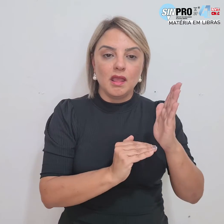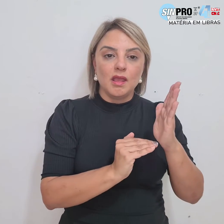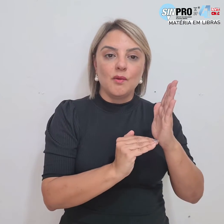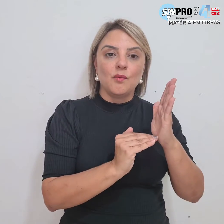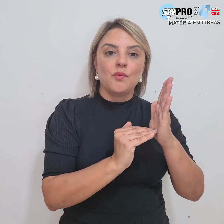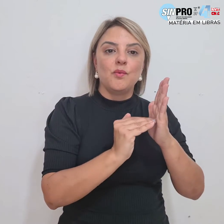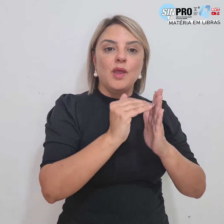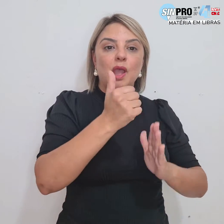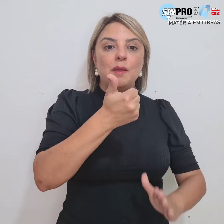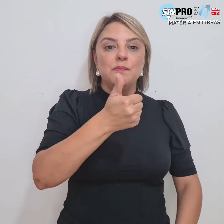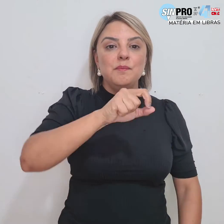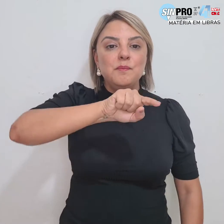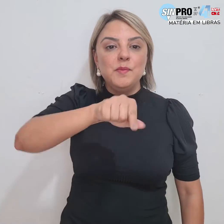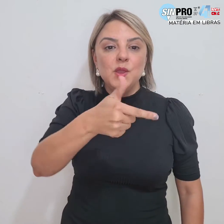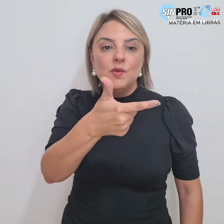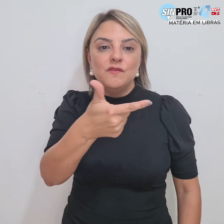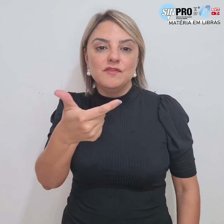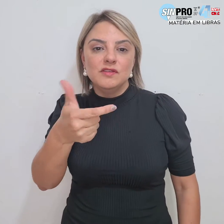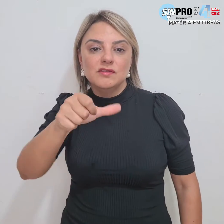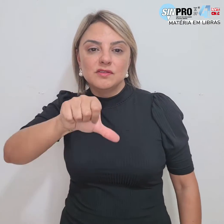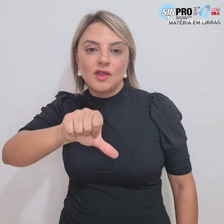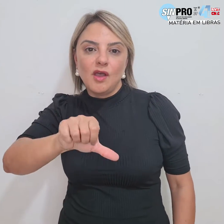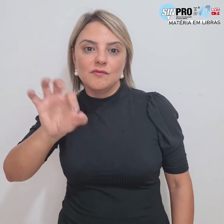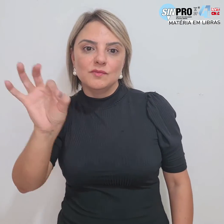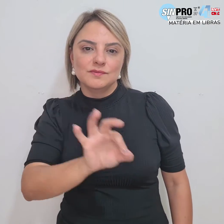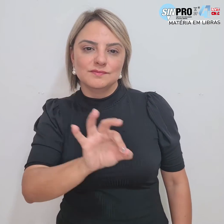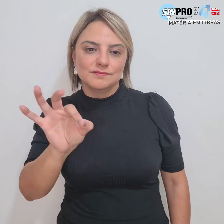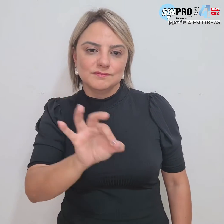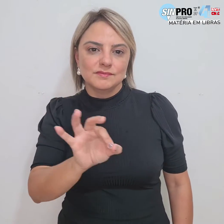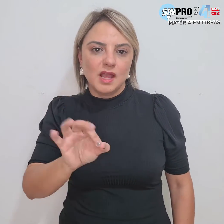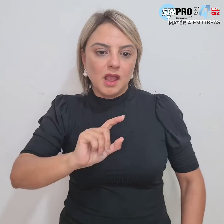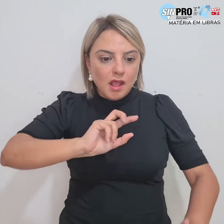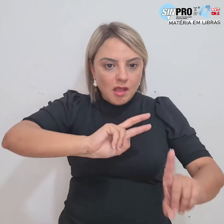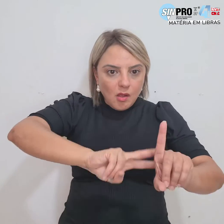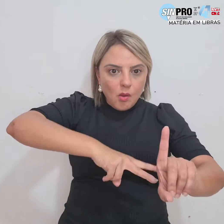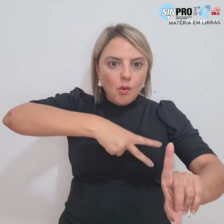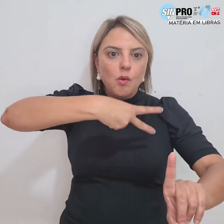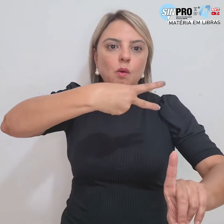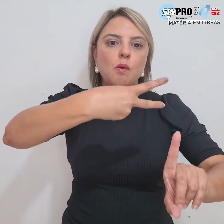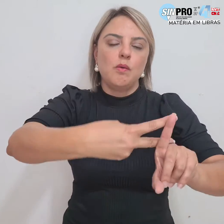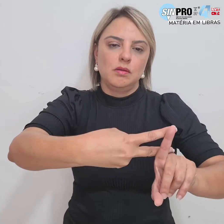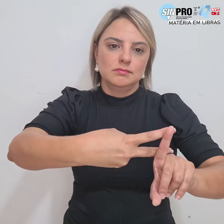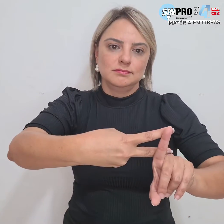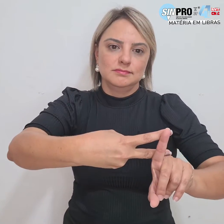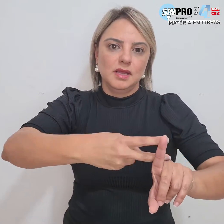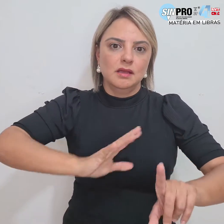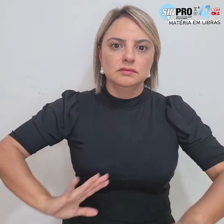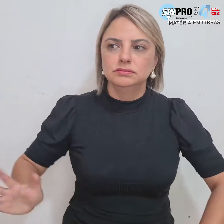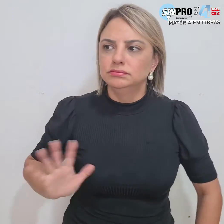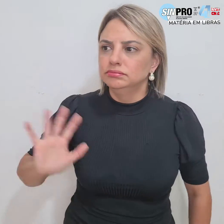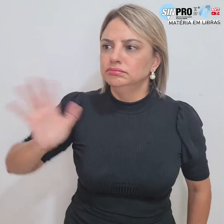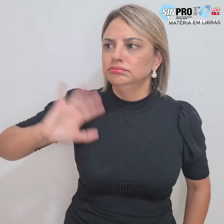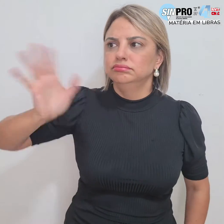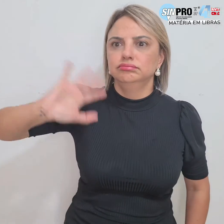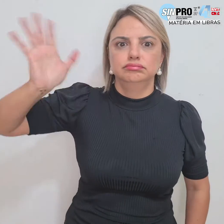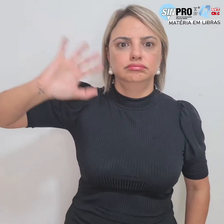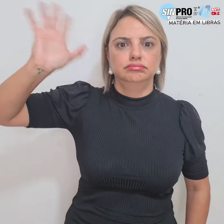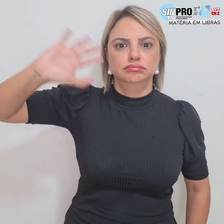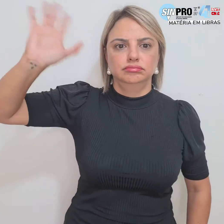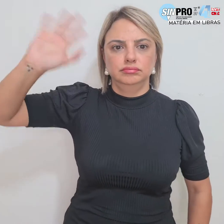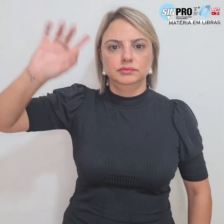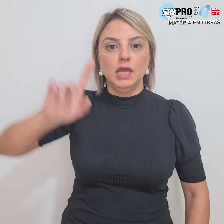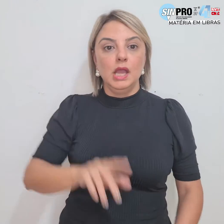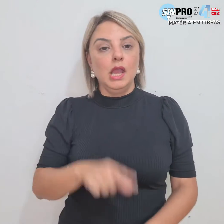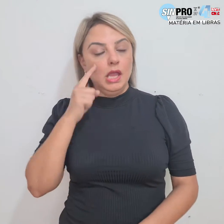tarifa de energia elétrica se elevou em 1.029%, ou seja, quase o dobro da inflação de 604